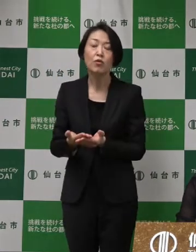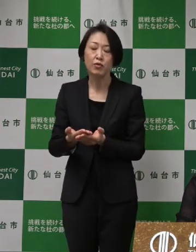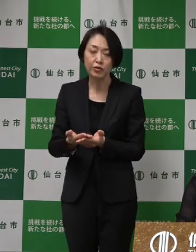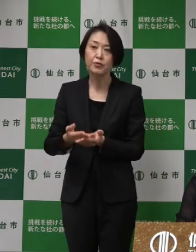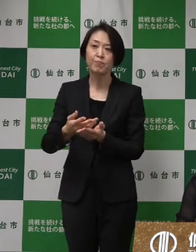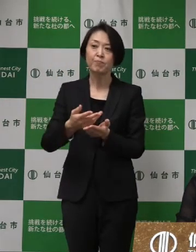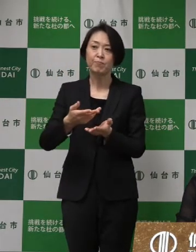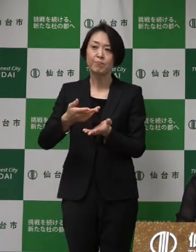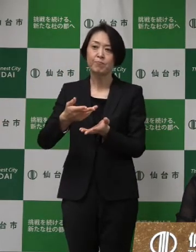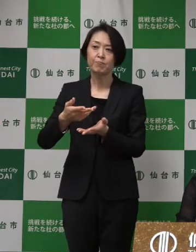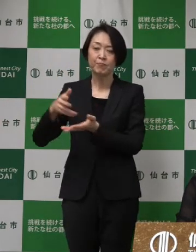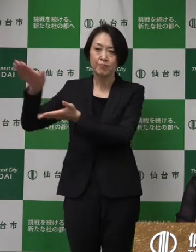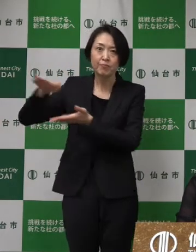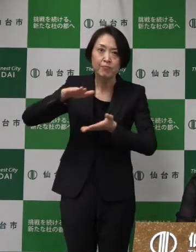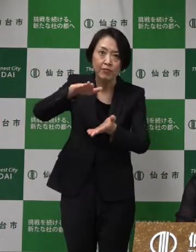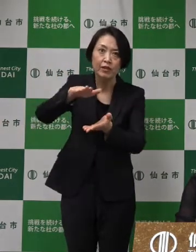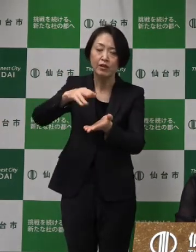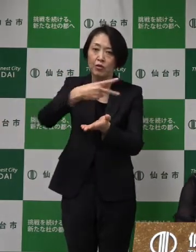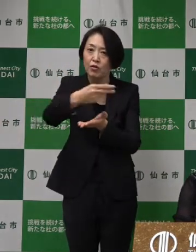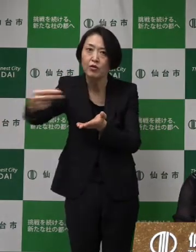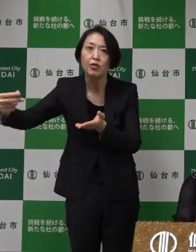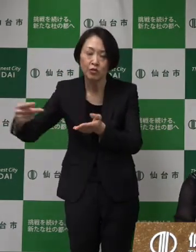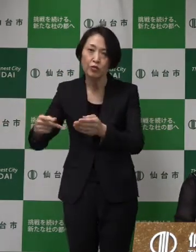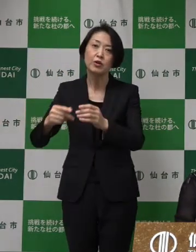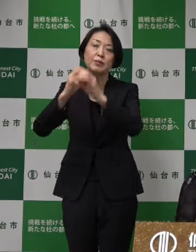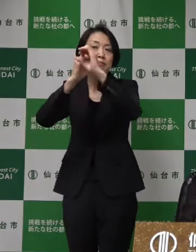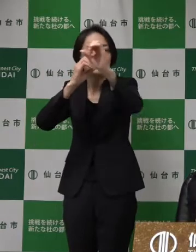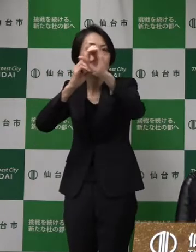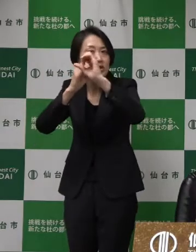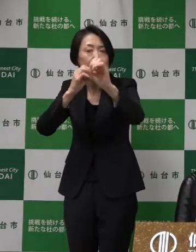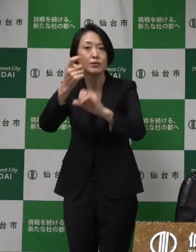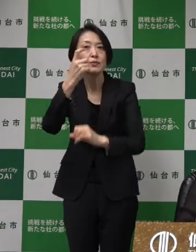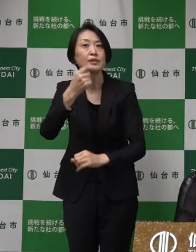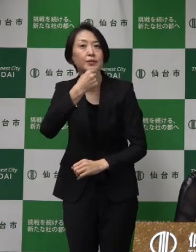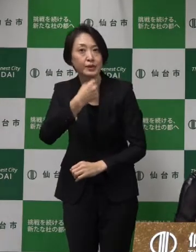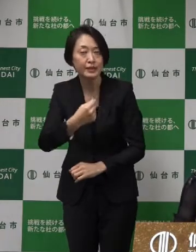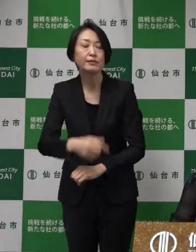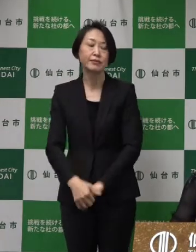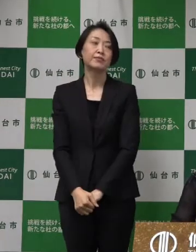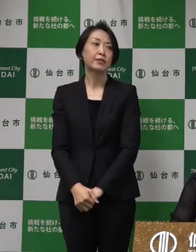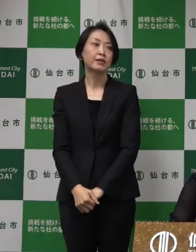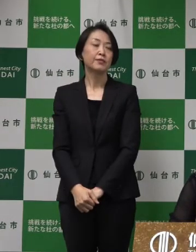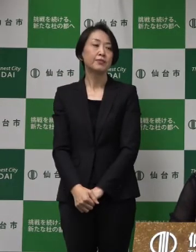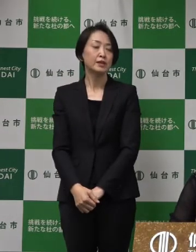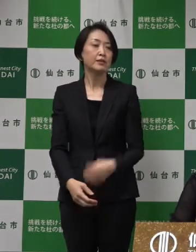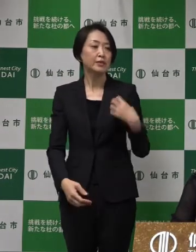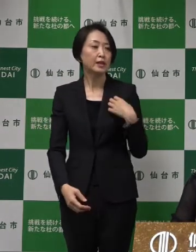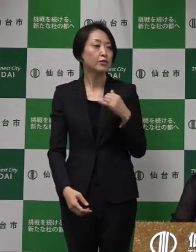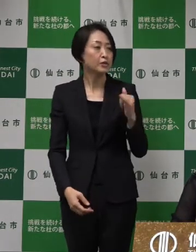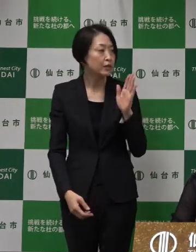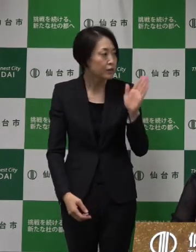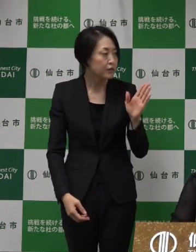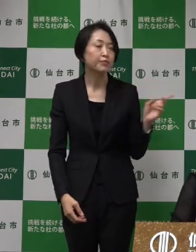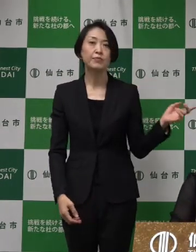が現段階でどうなってるかっていうのを紹介したいですか。 それはじゃあ室長からお願いします。 はい、